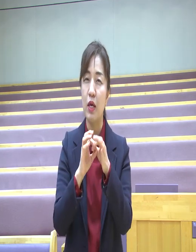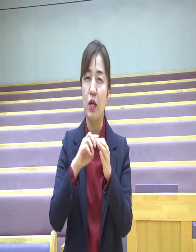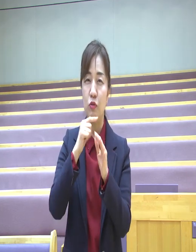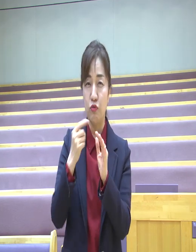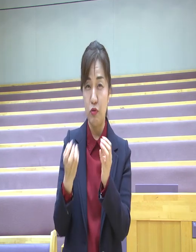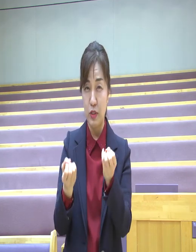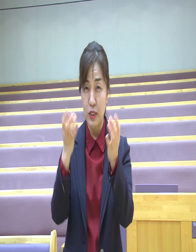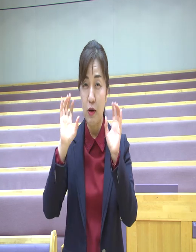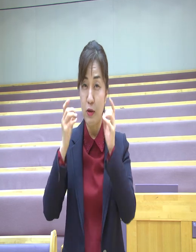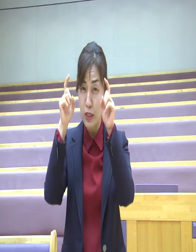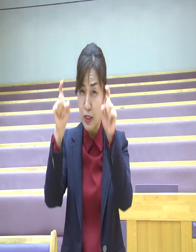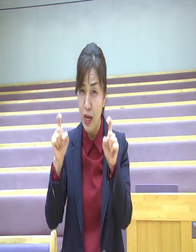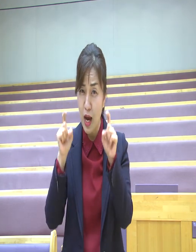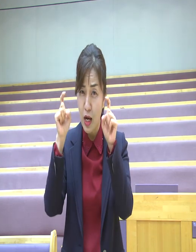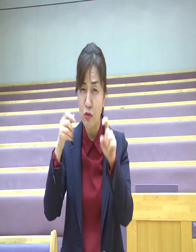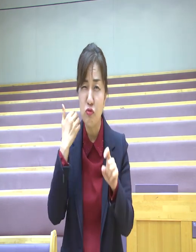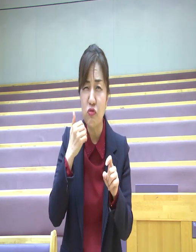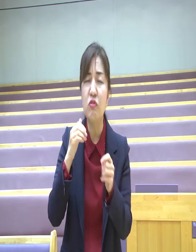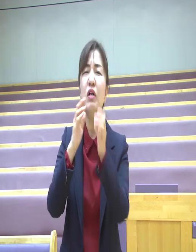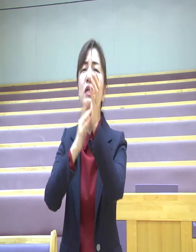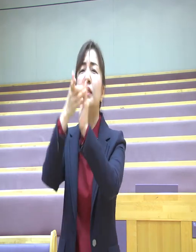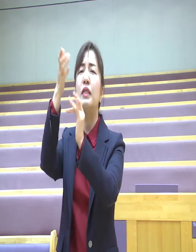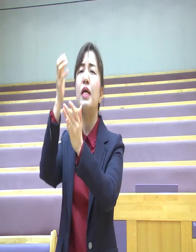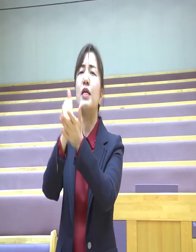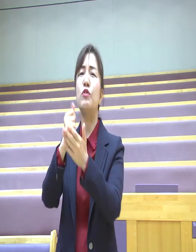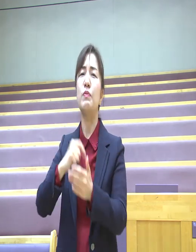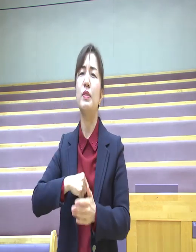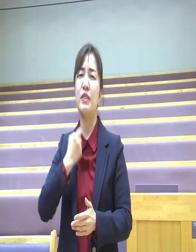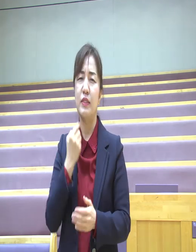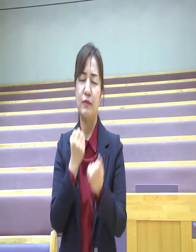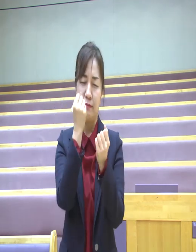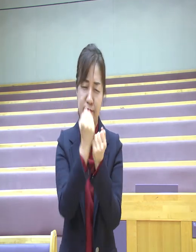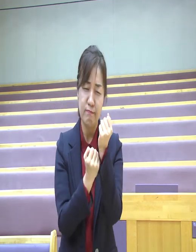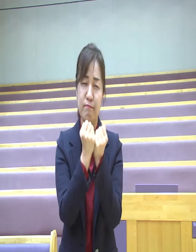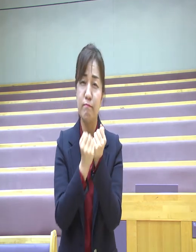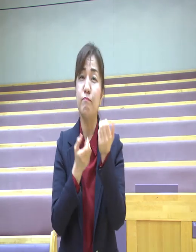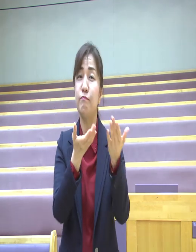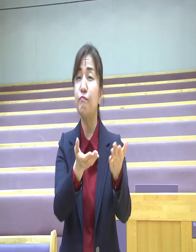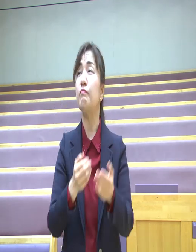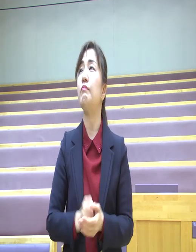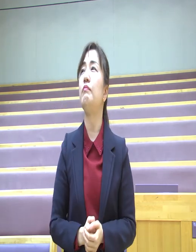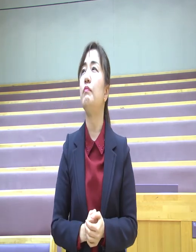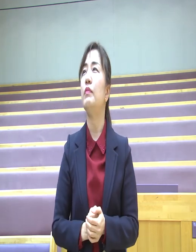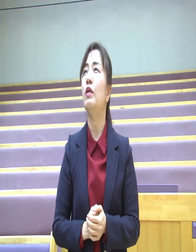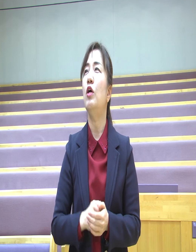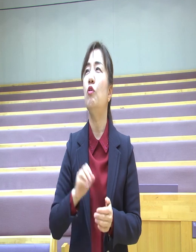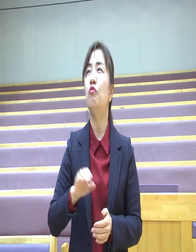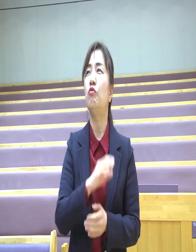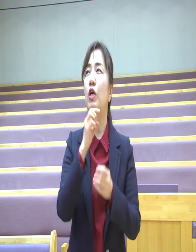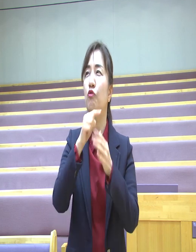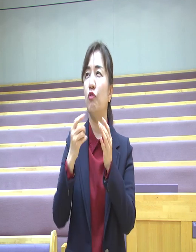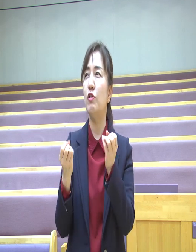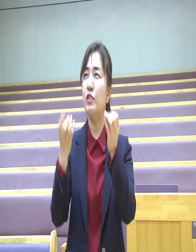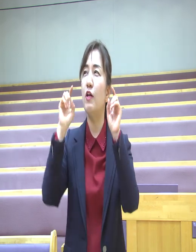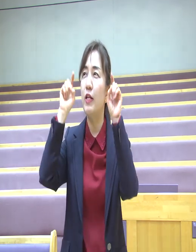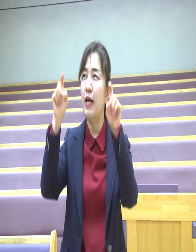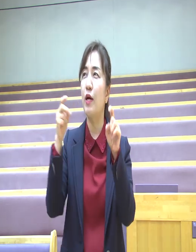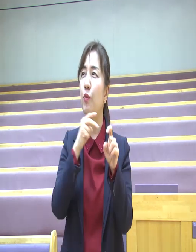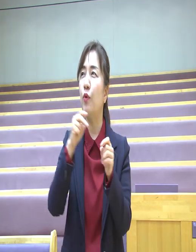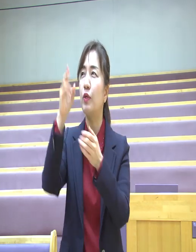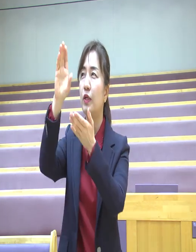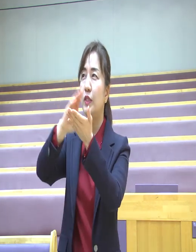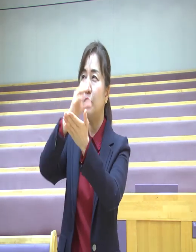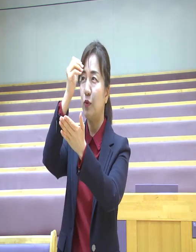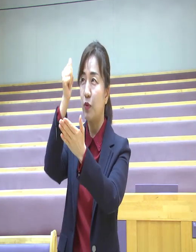통해 유월절이 어린 양이 바로 예수님 자신임을 설명하고 있죠. 함께 읽습니다. 시작. 우리의